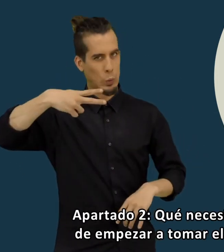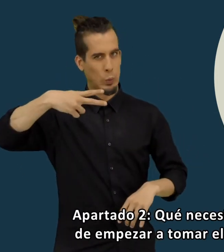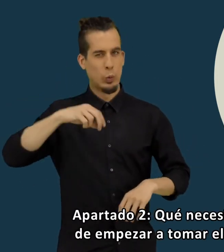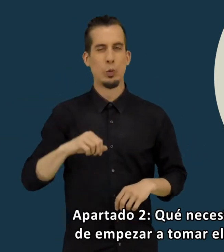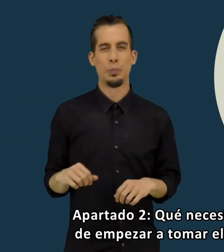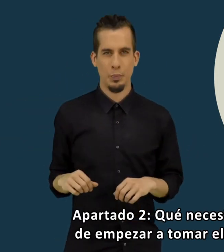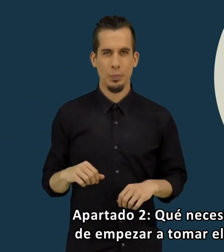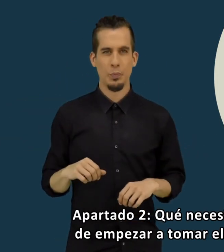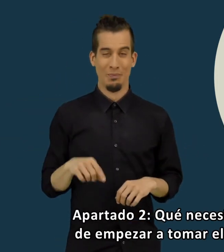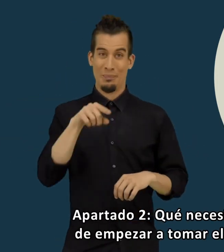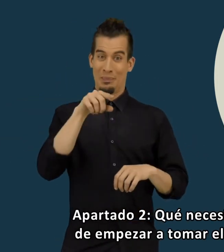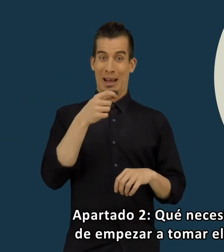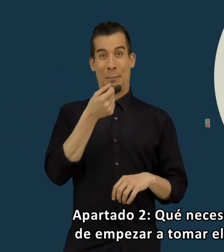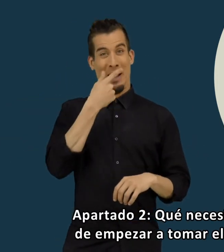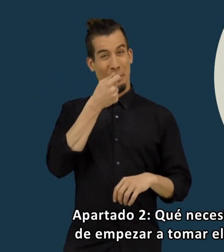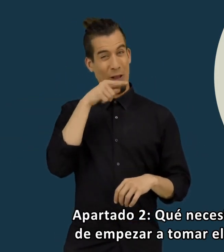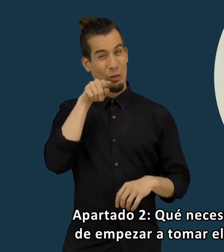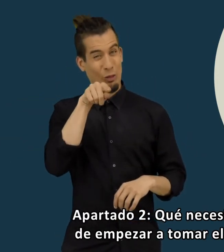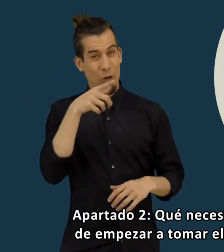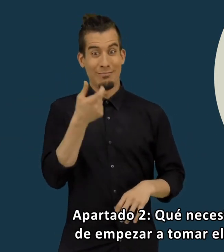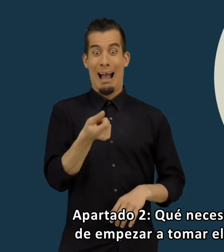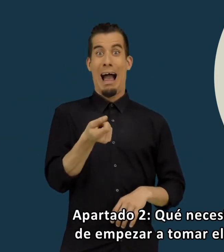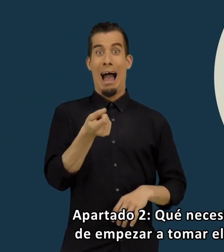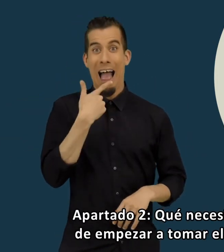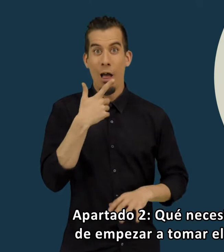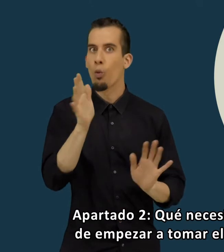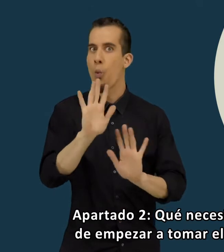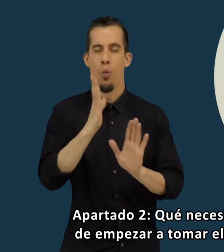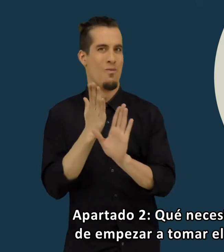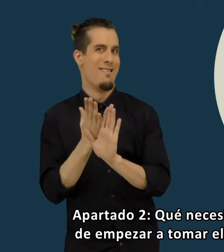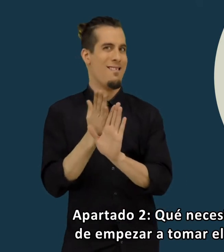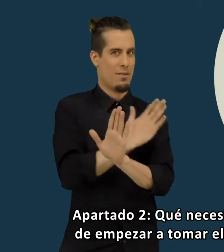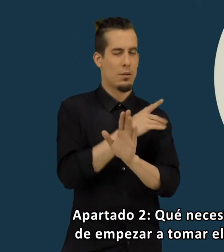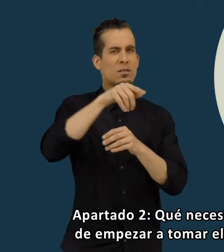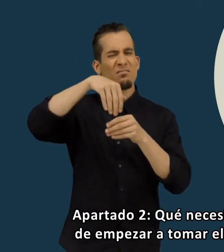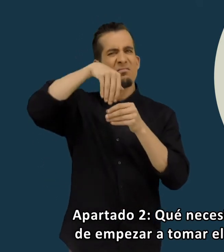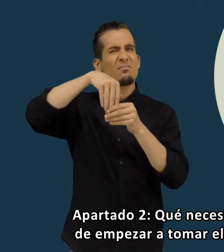2. ¿Qué necesita saber antes de empezar a tomar el medicamento?